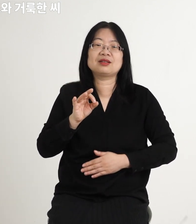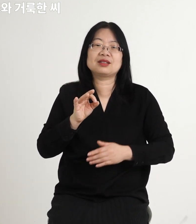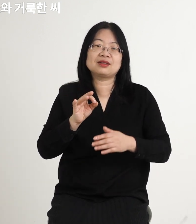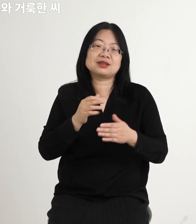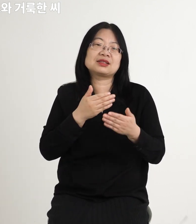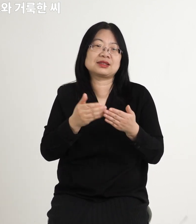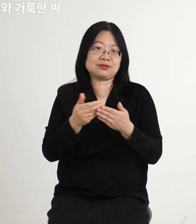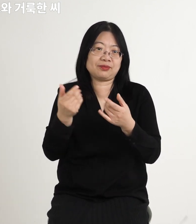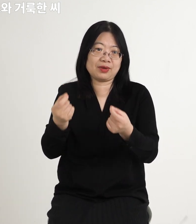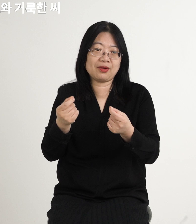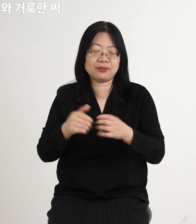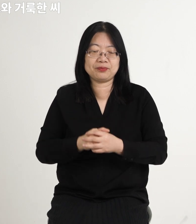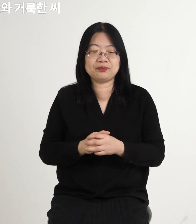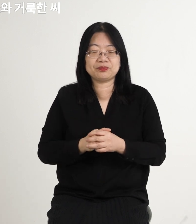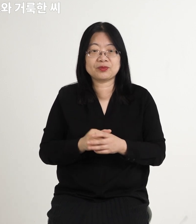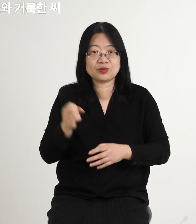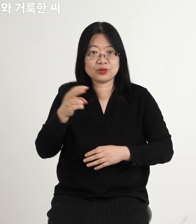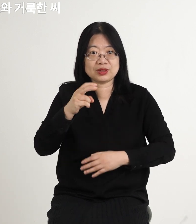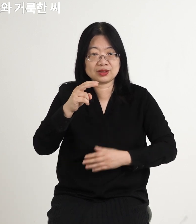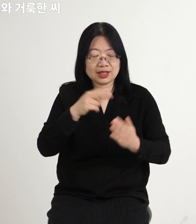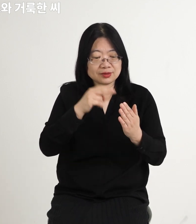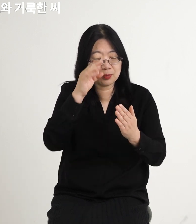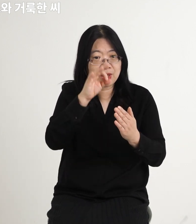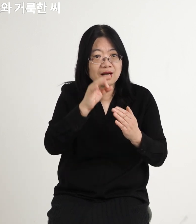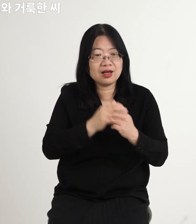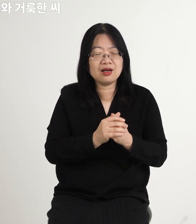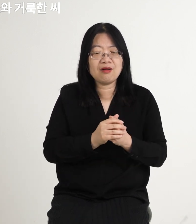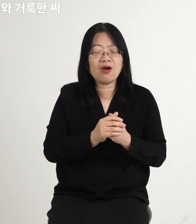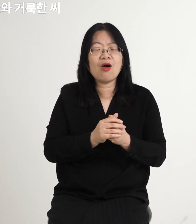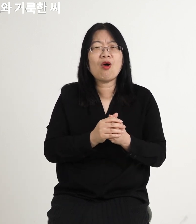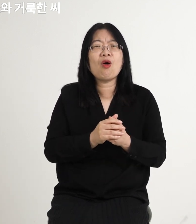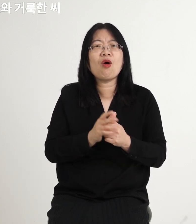주여 어느 때까지니까 하였더니 주께서